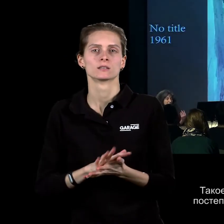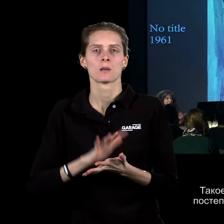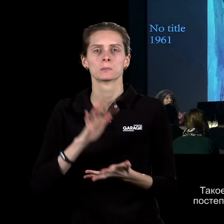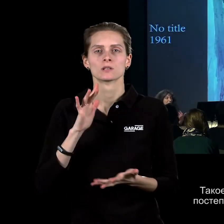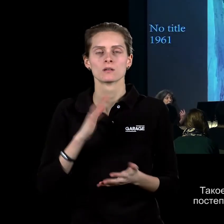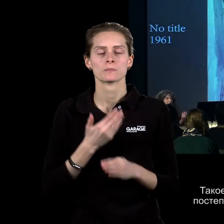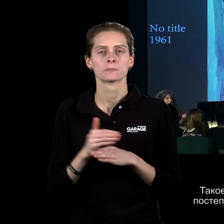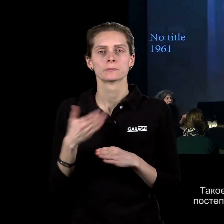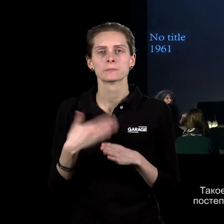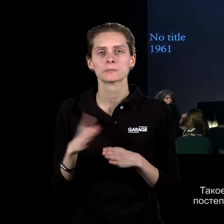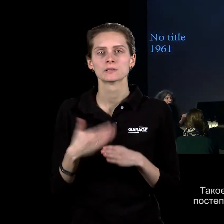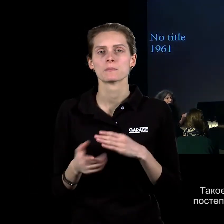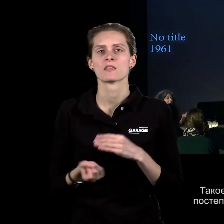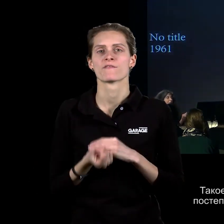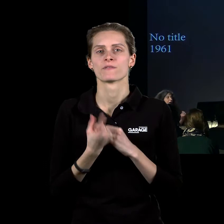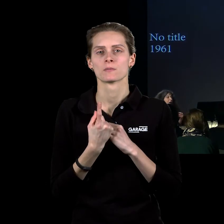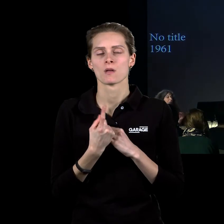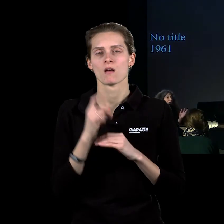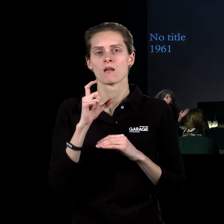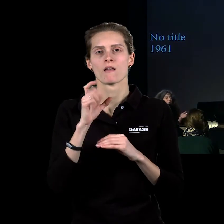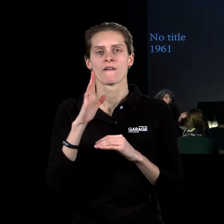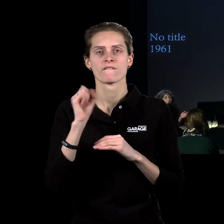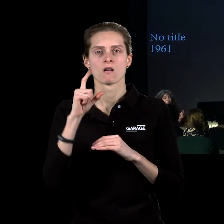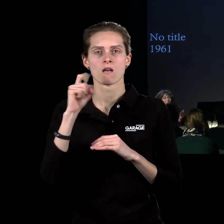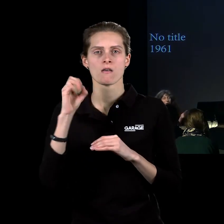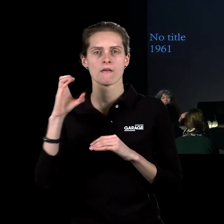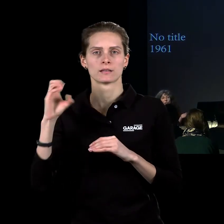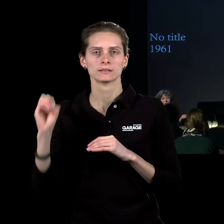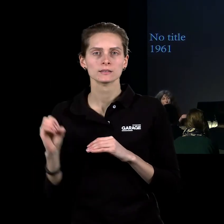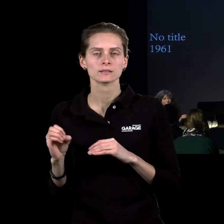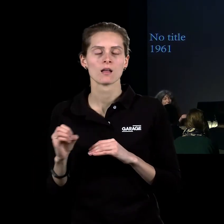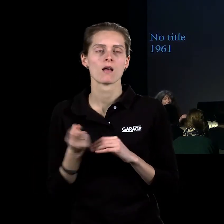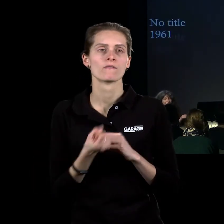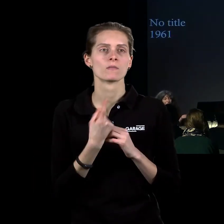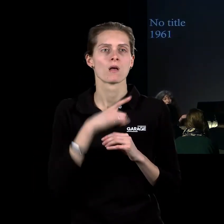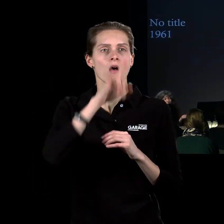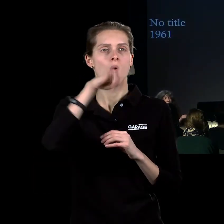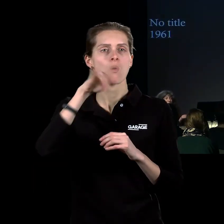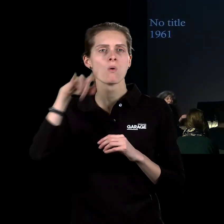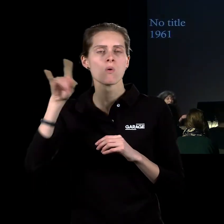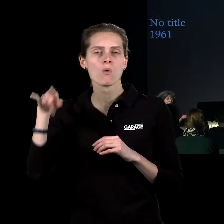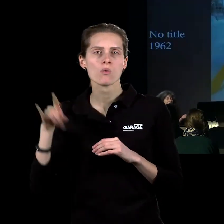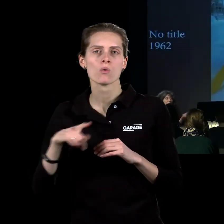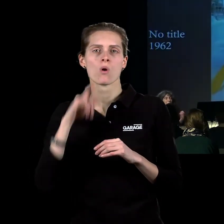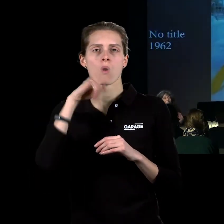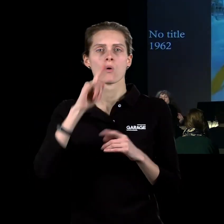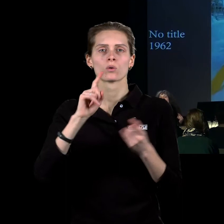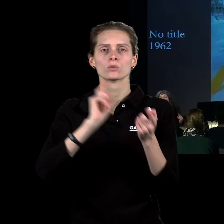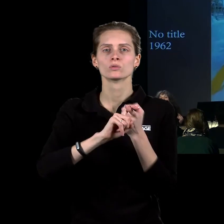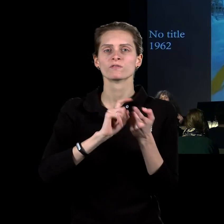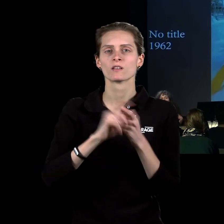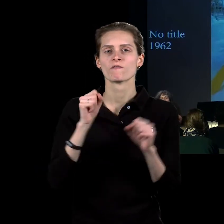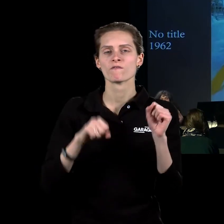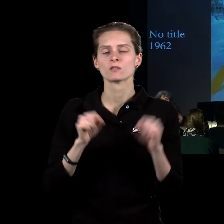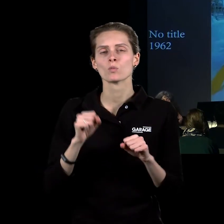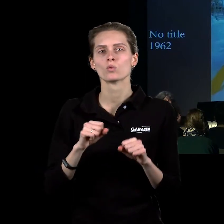постепенно возникает в живописи и в графике Эвы Хессе. Возникают эти образы окон, связанные, как считается, может быть, с самоубийством